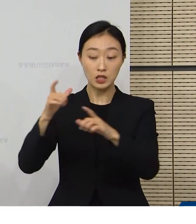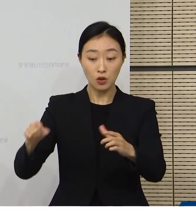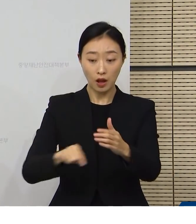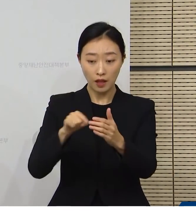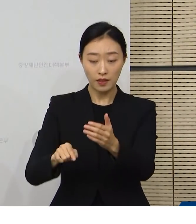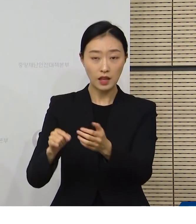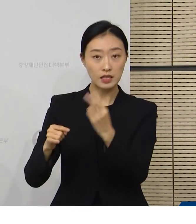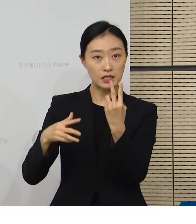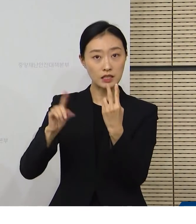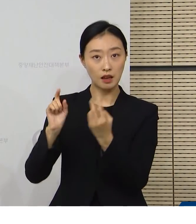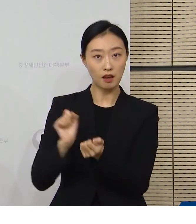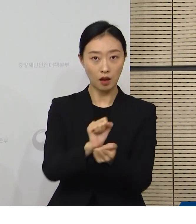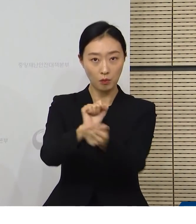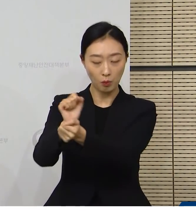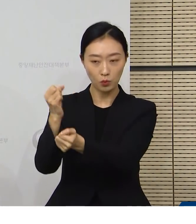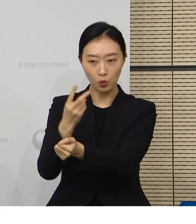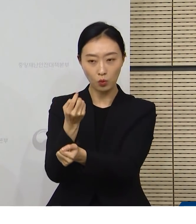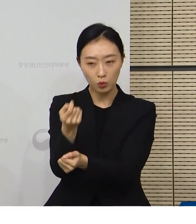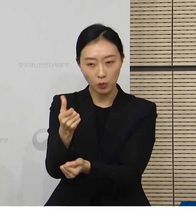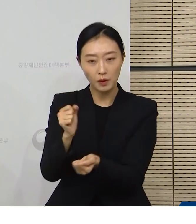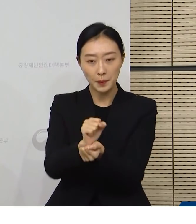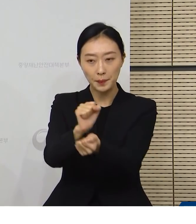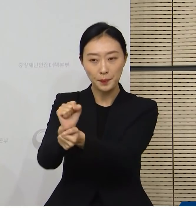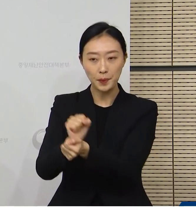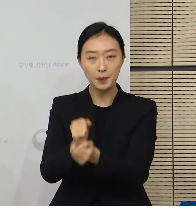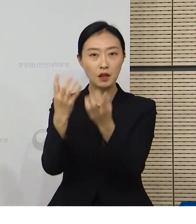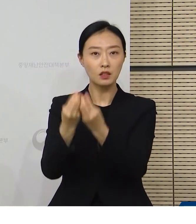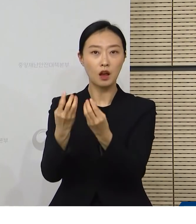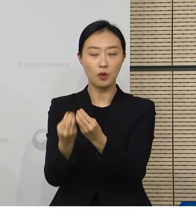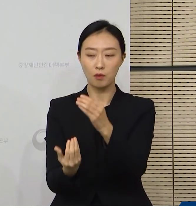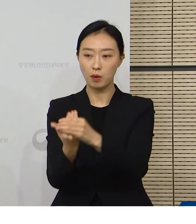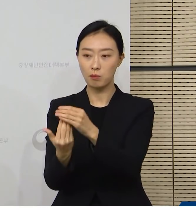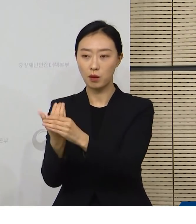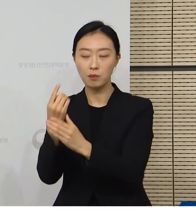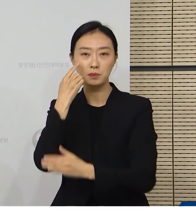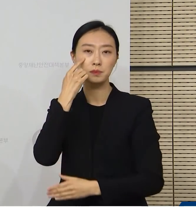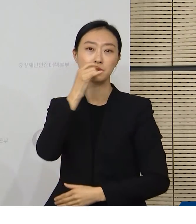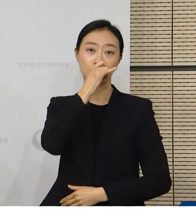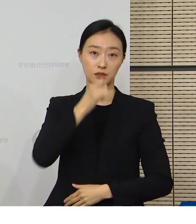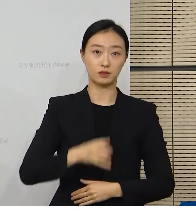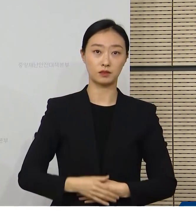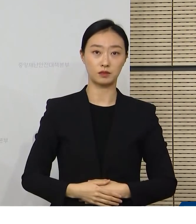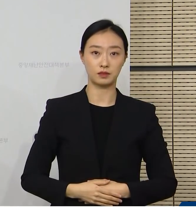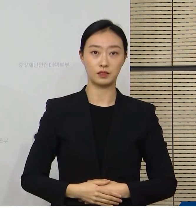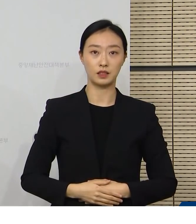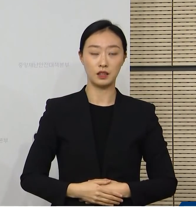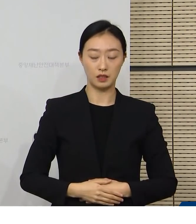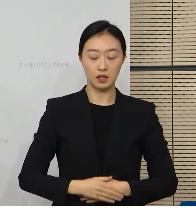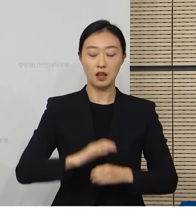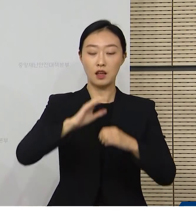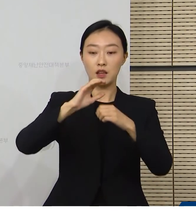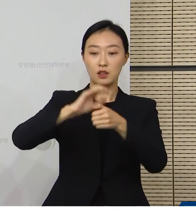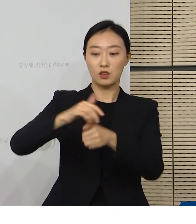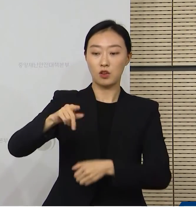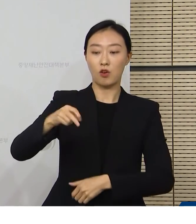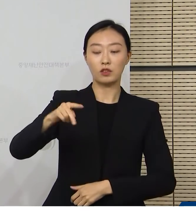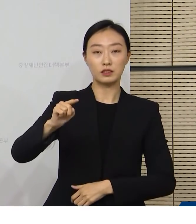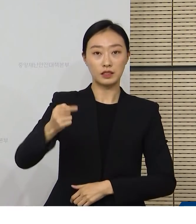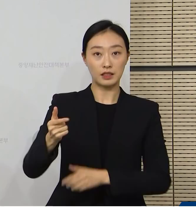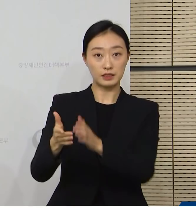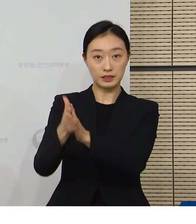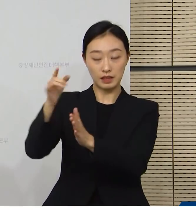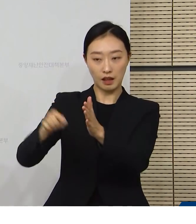감염과 소규모의 집단 감염 등의 사례가 나타나고 있습니다. 이에 따라 경산시 내의